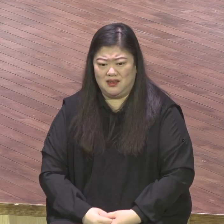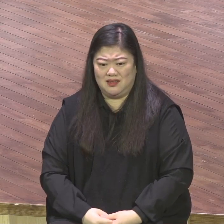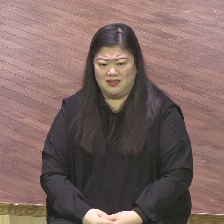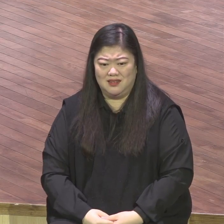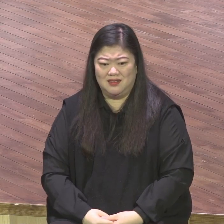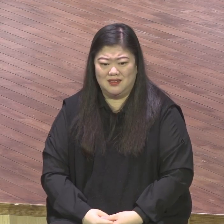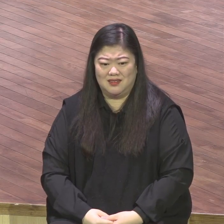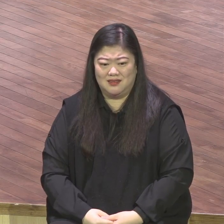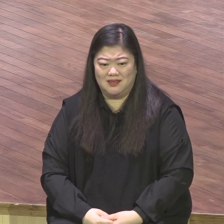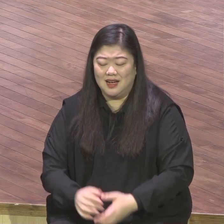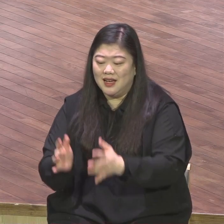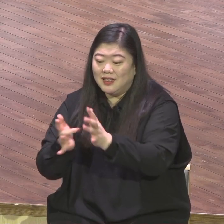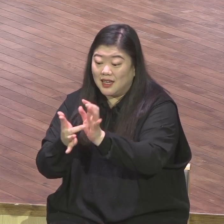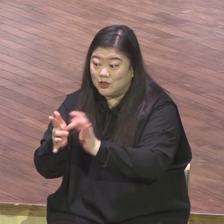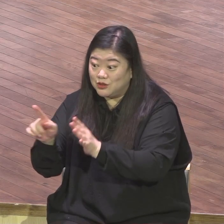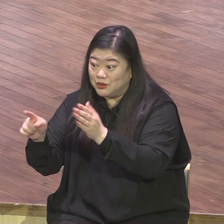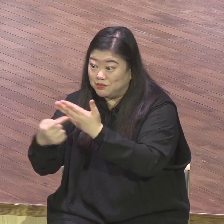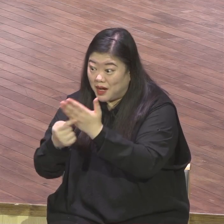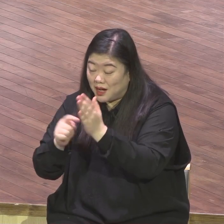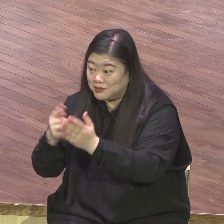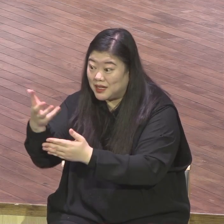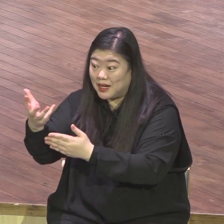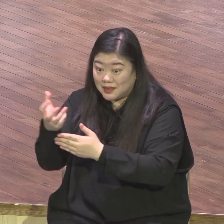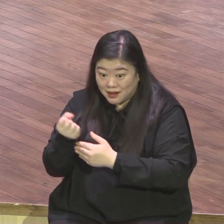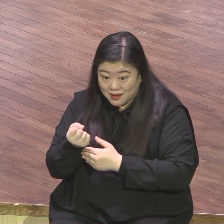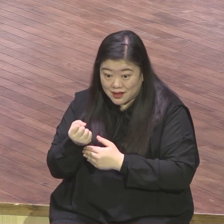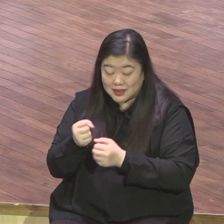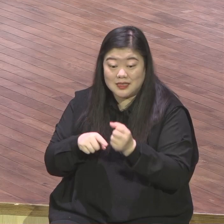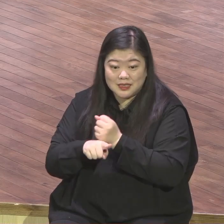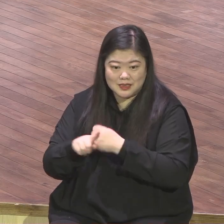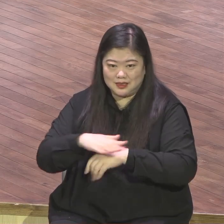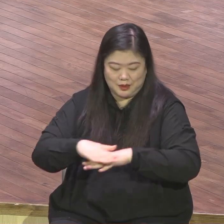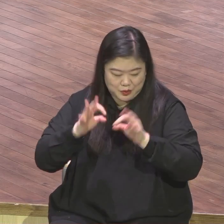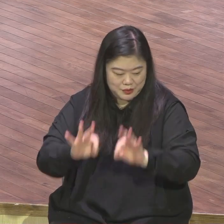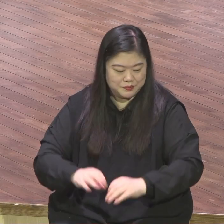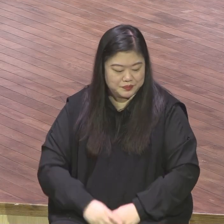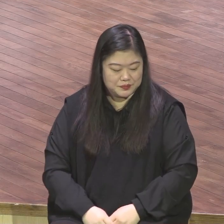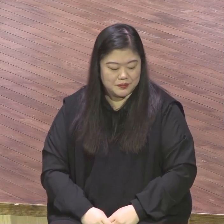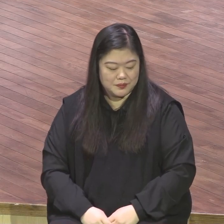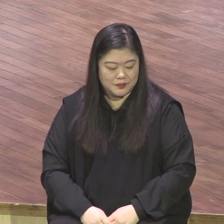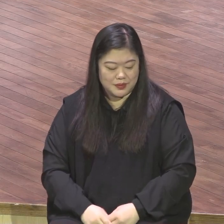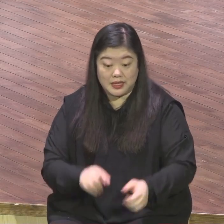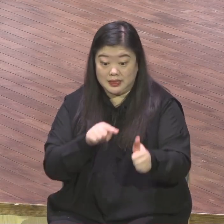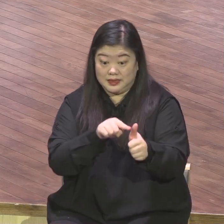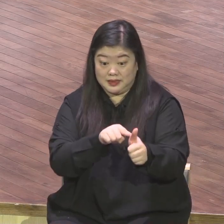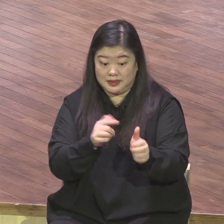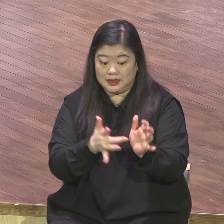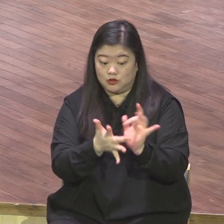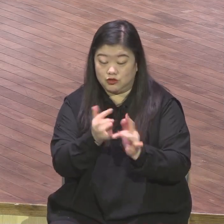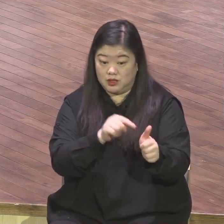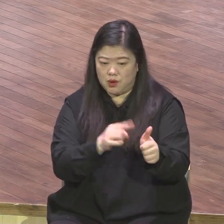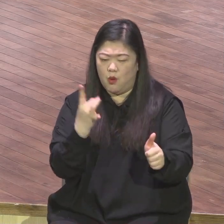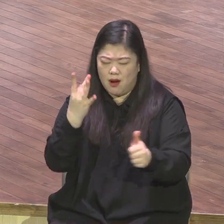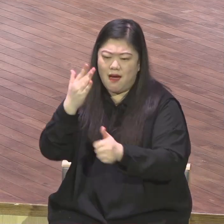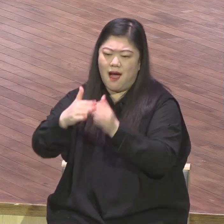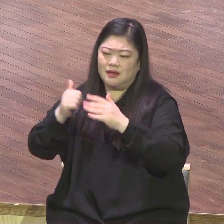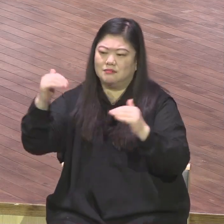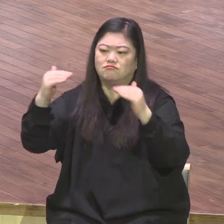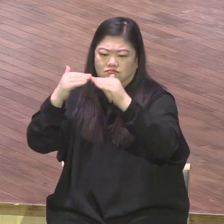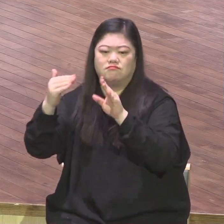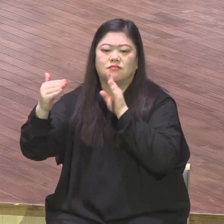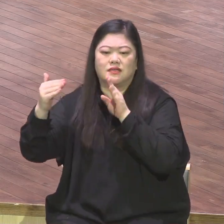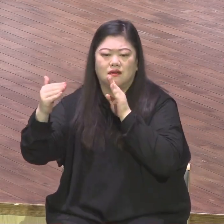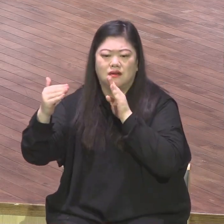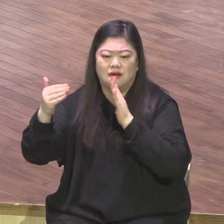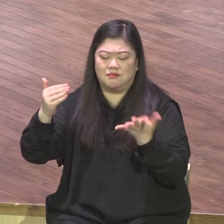강조하는 그리스도 예수의 마음이 뭐예요? 6절에 8절입니다. 그는 근본 하나님 본체시나 하나님과 동등됨을 취할